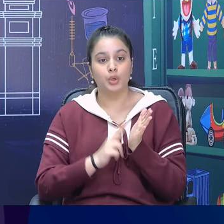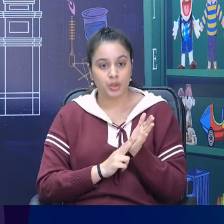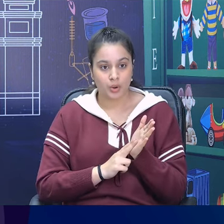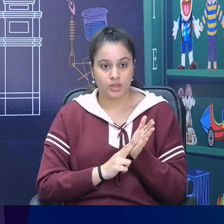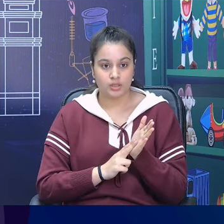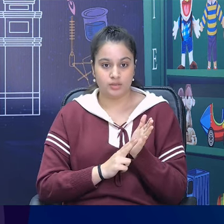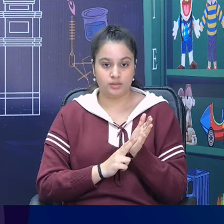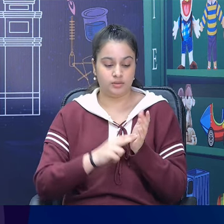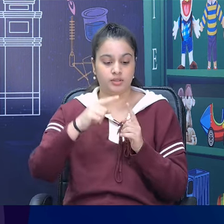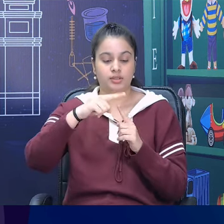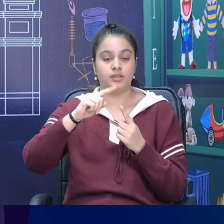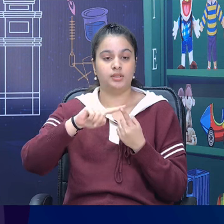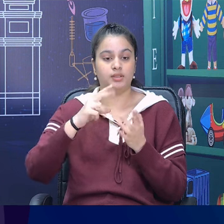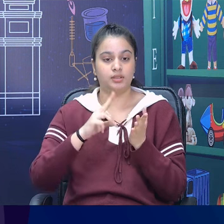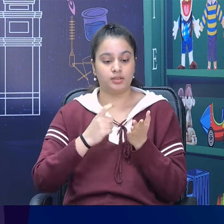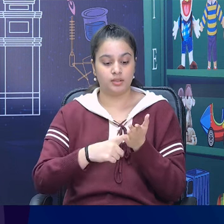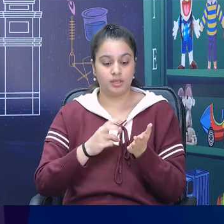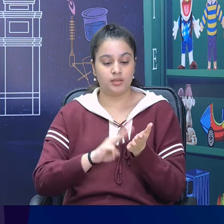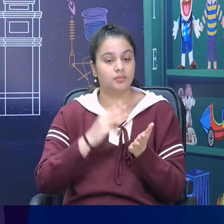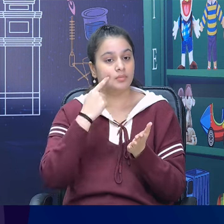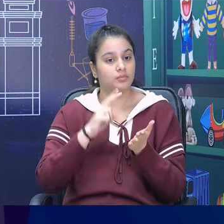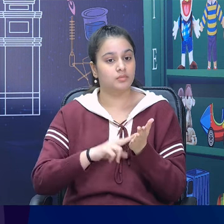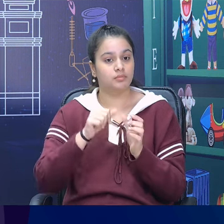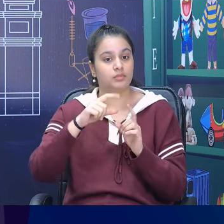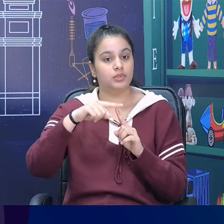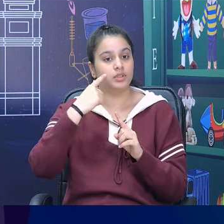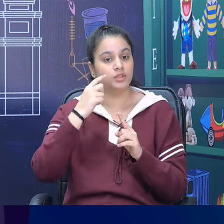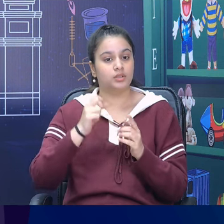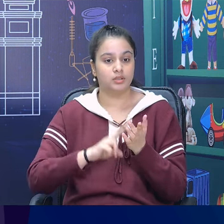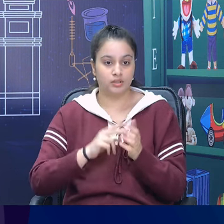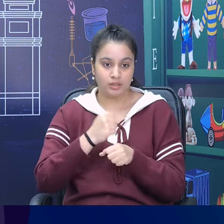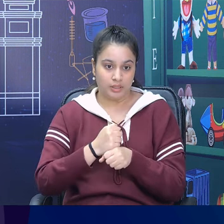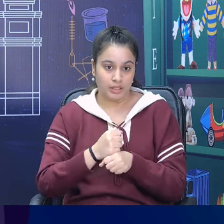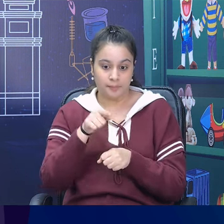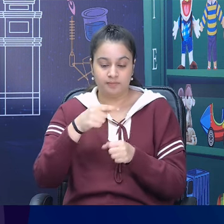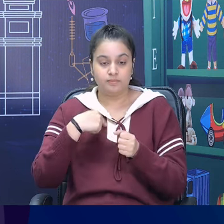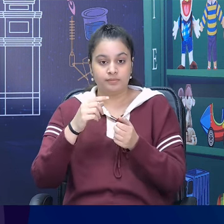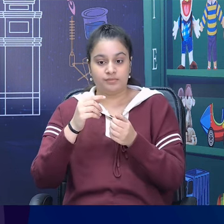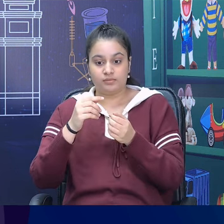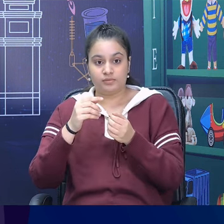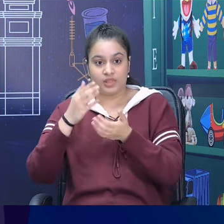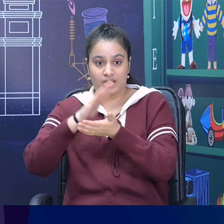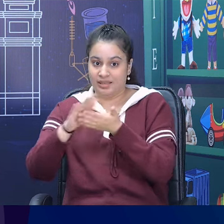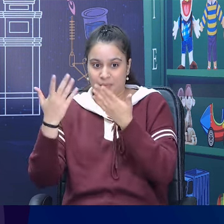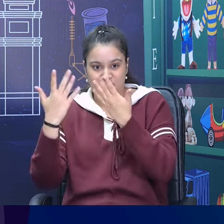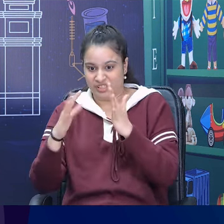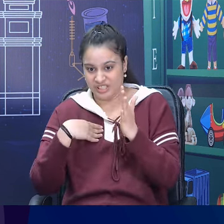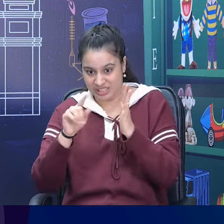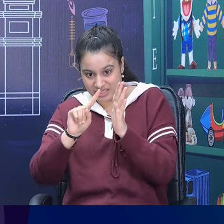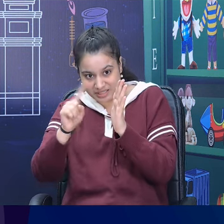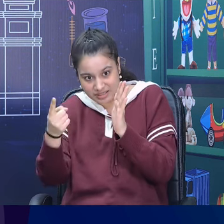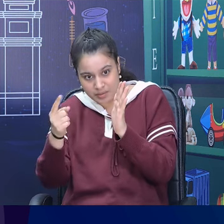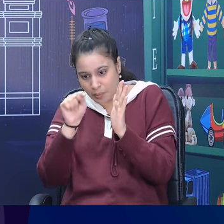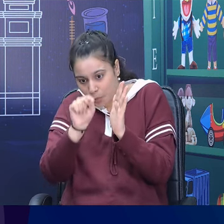डेसीमल जो हम मेन बात बताने वाले थे कि कोई भी अगर हमारा नंबर है जो टर्मिनेट डेसिमल्स को ेंट करता है या जिसका डेसीमल